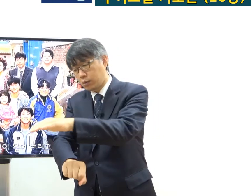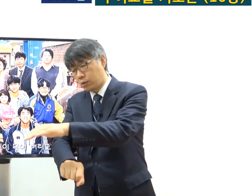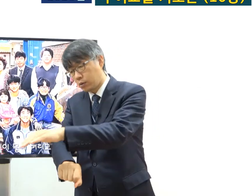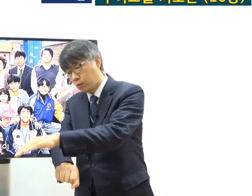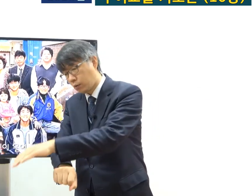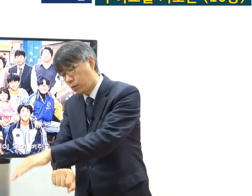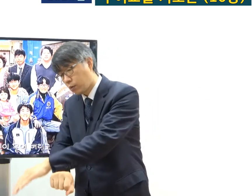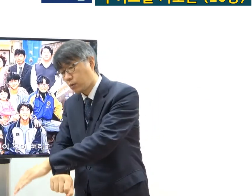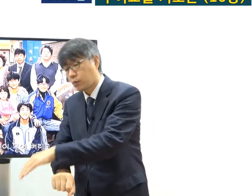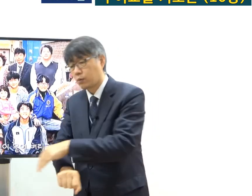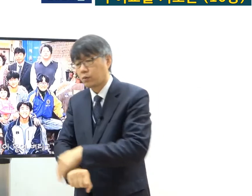묻어버리고